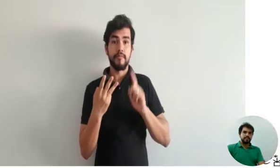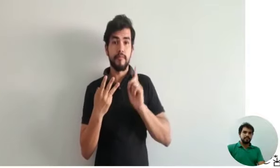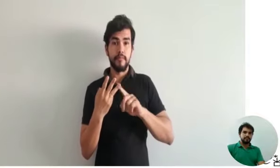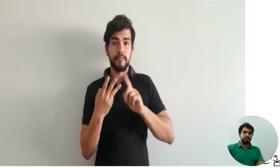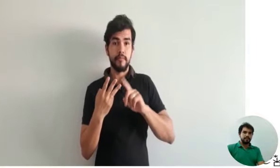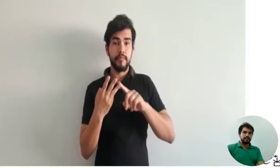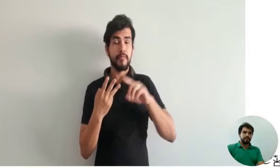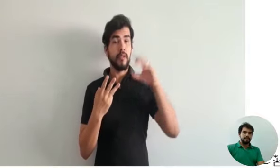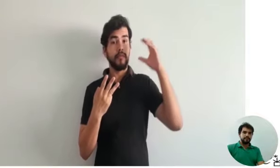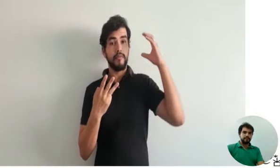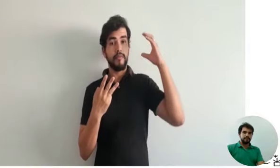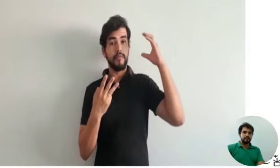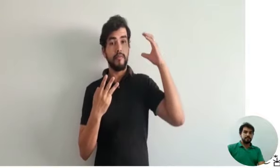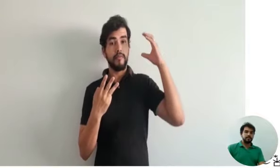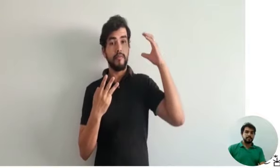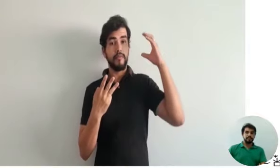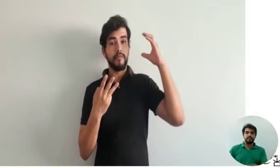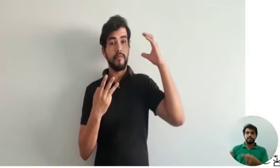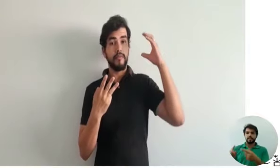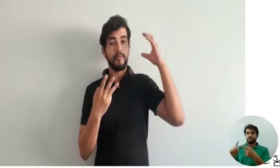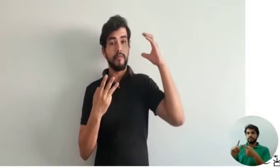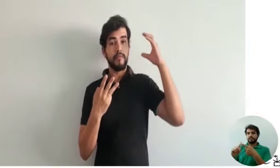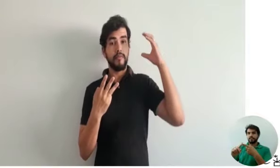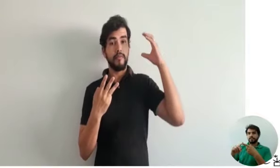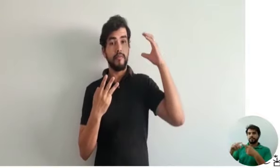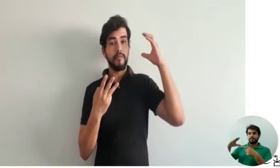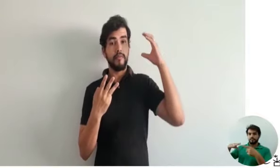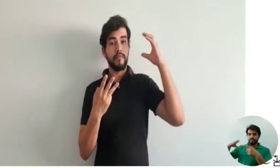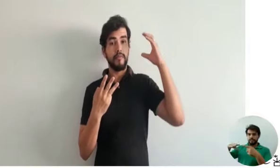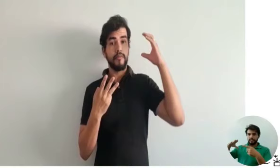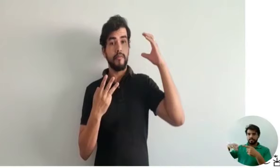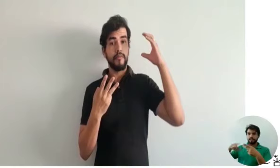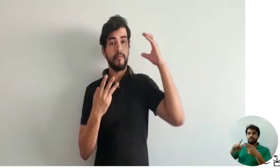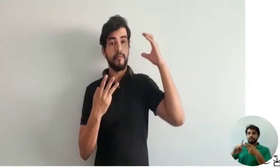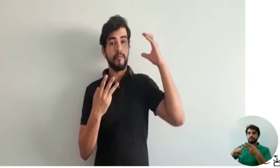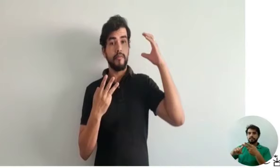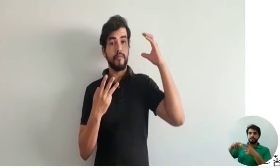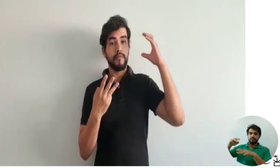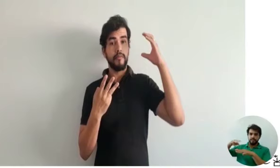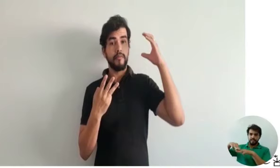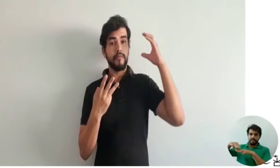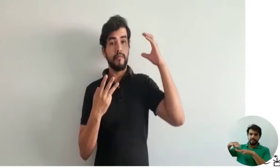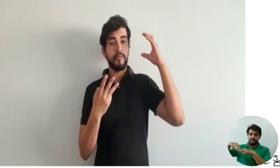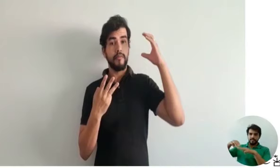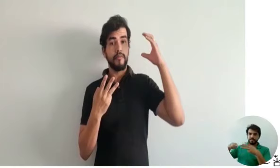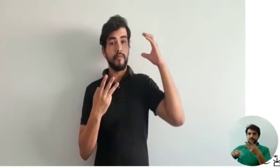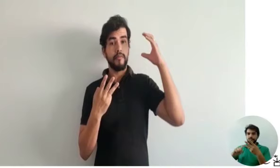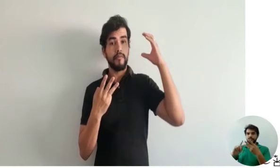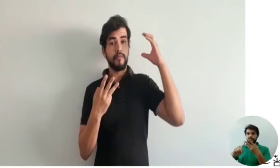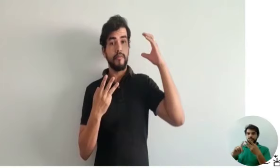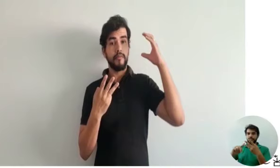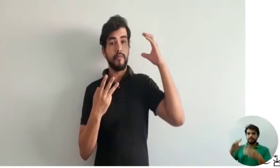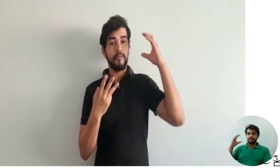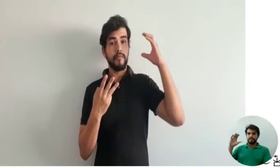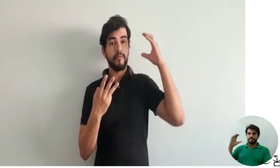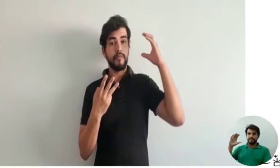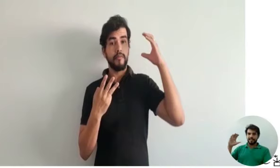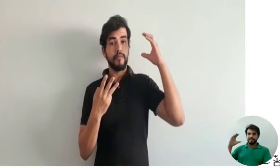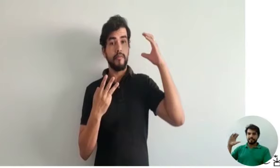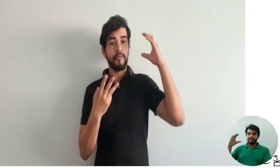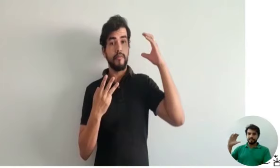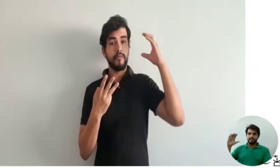E o terceiro, qual é? O terceiro é ciências. Primeiro, português. Segundo, matemática.